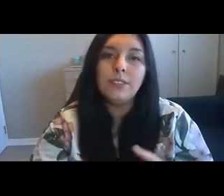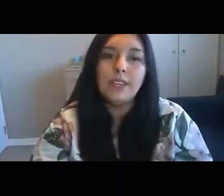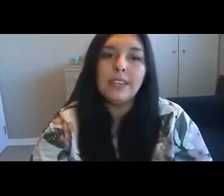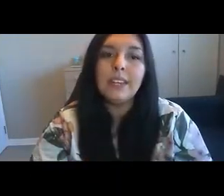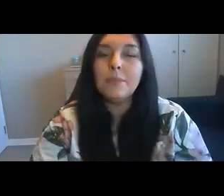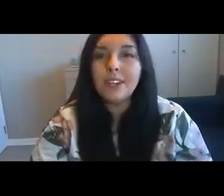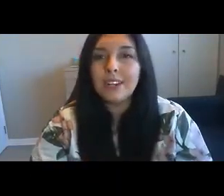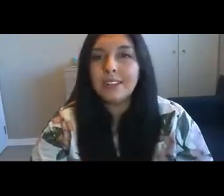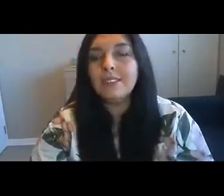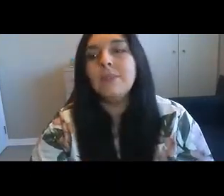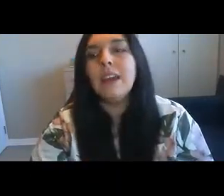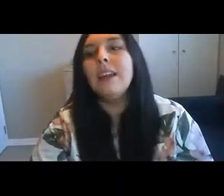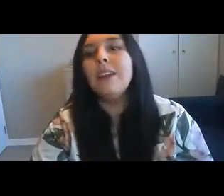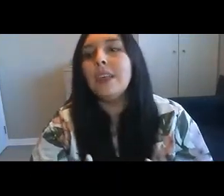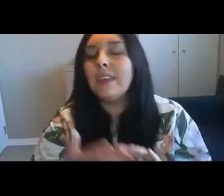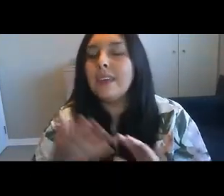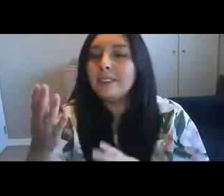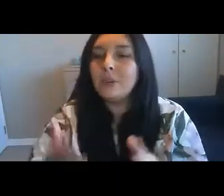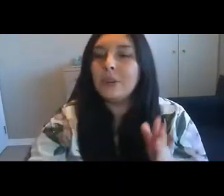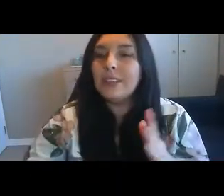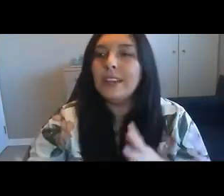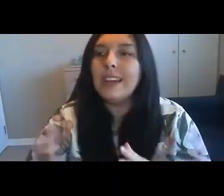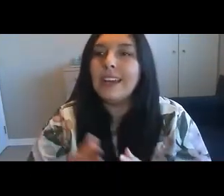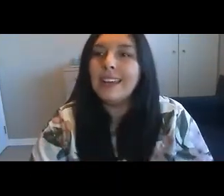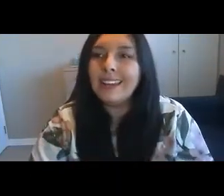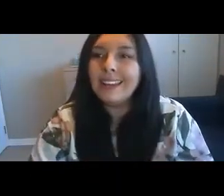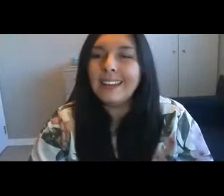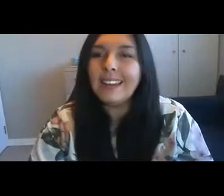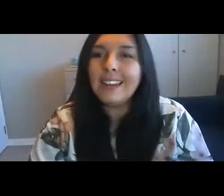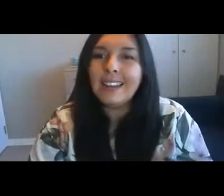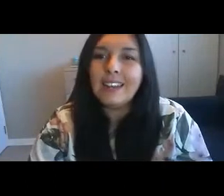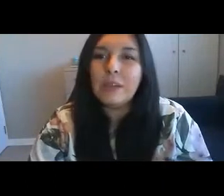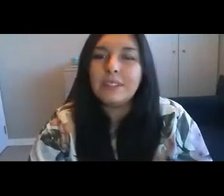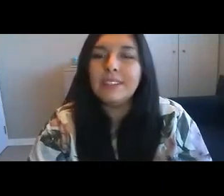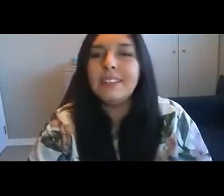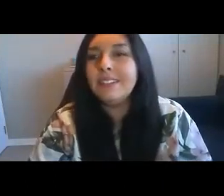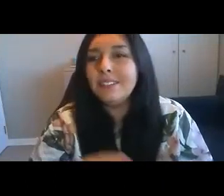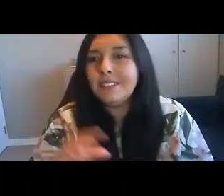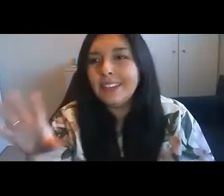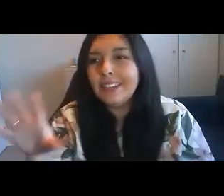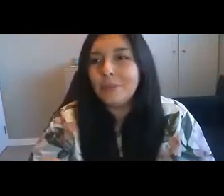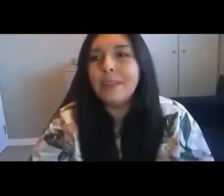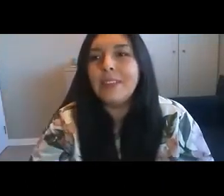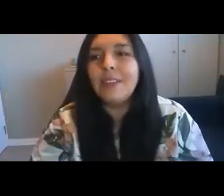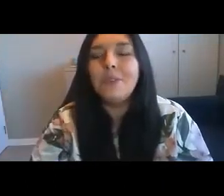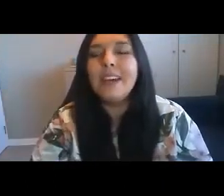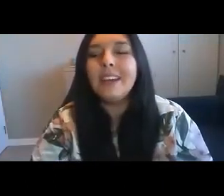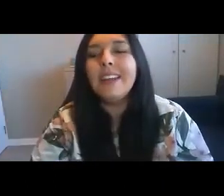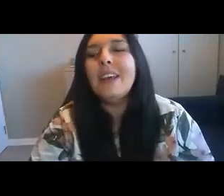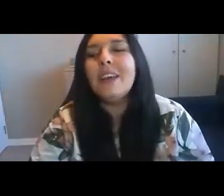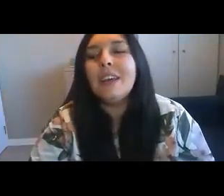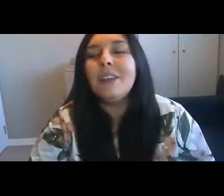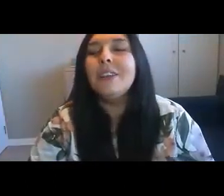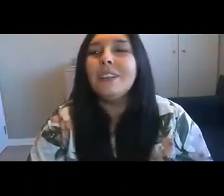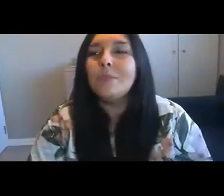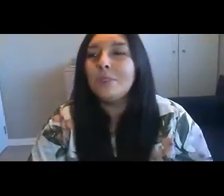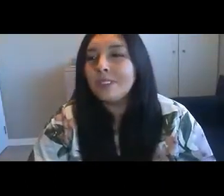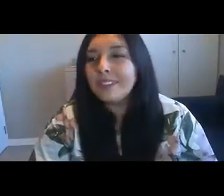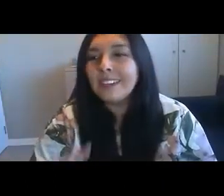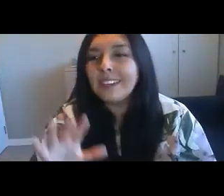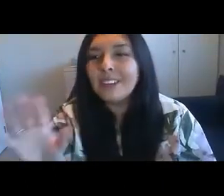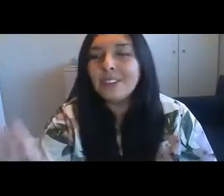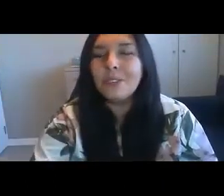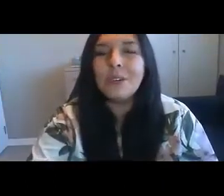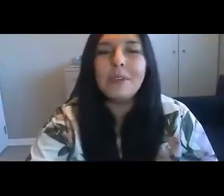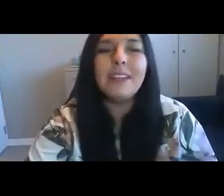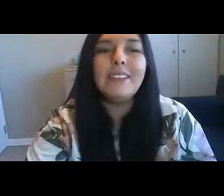Opaso y Ángela Morales. Algunas de ellas se encuentran acá en la presentación, si ahí los pueden ubicar. No sé